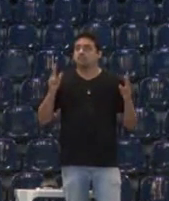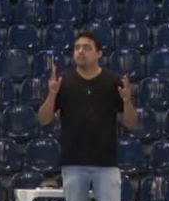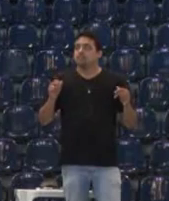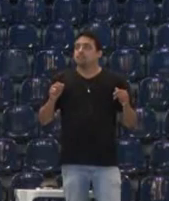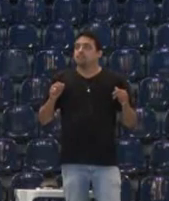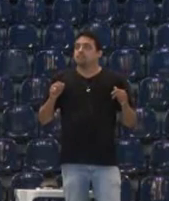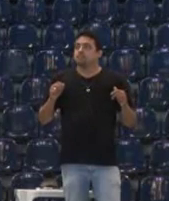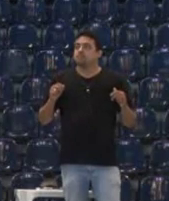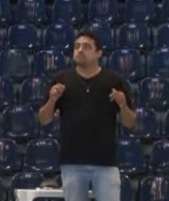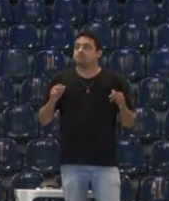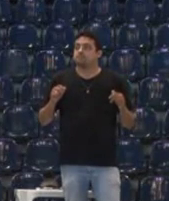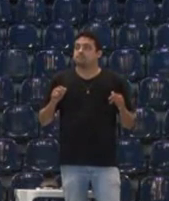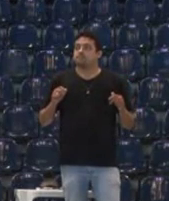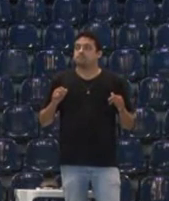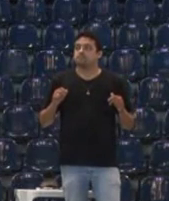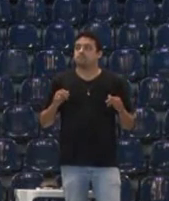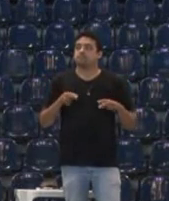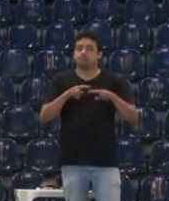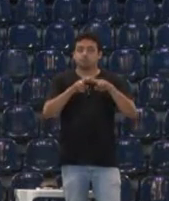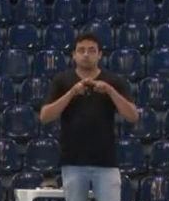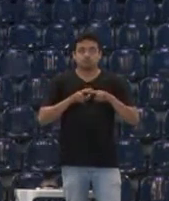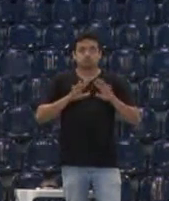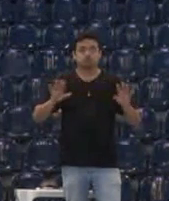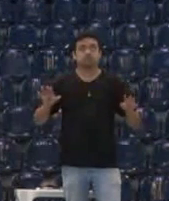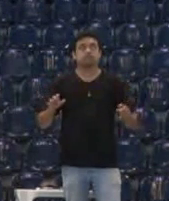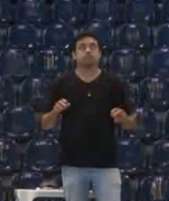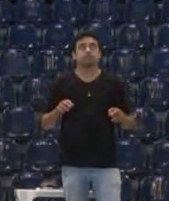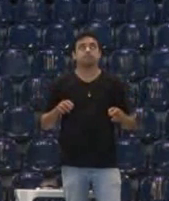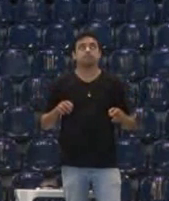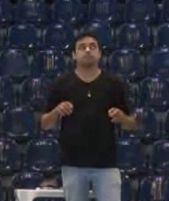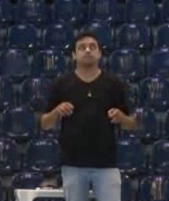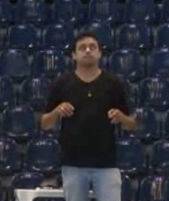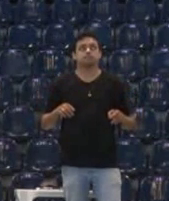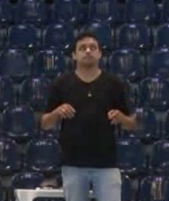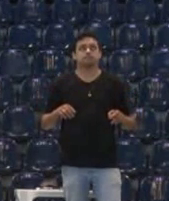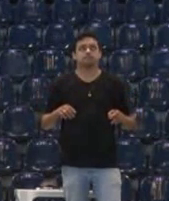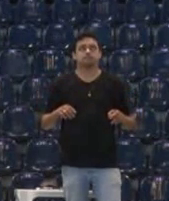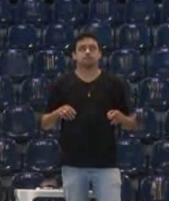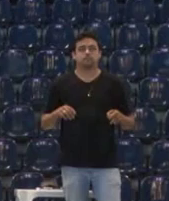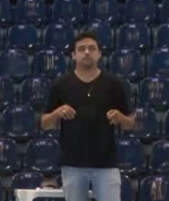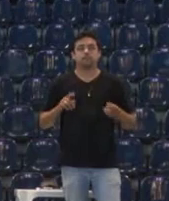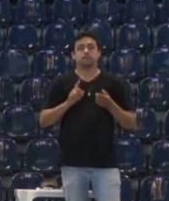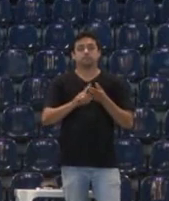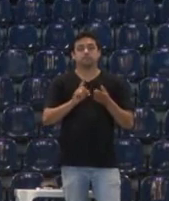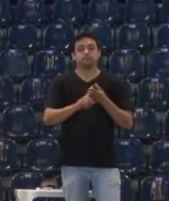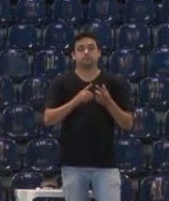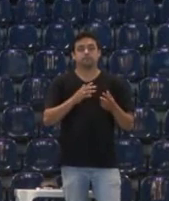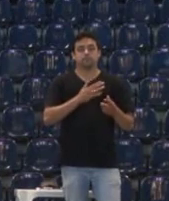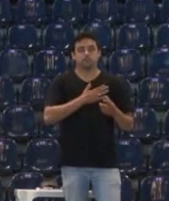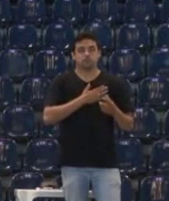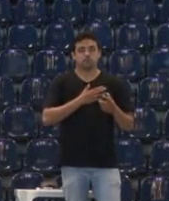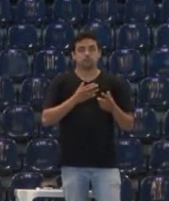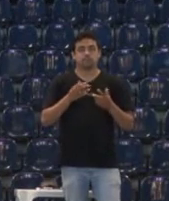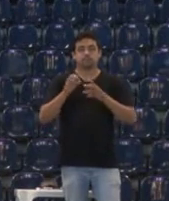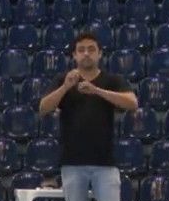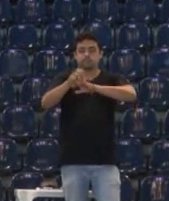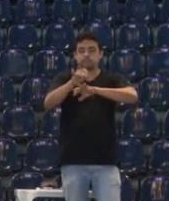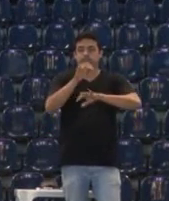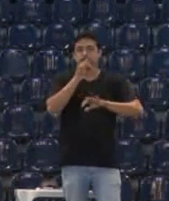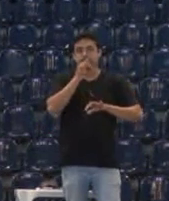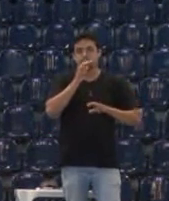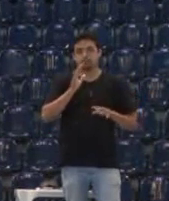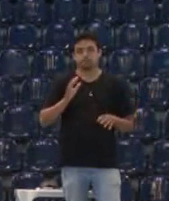e tal é desse jeito olha eu gosto muito de dar um exemplo assim